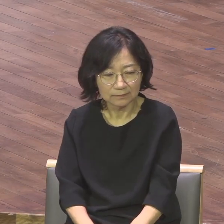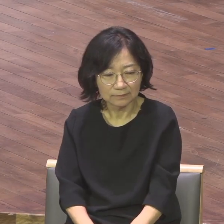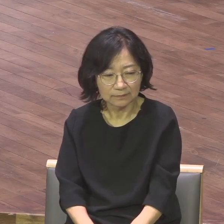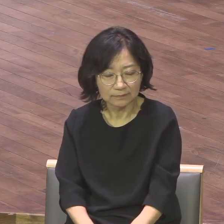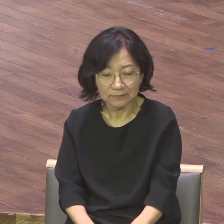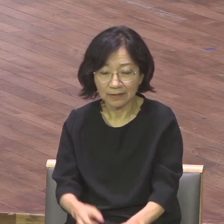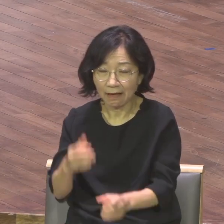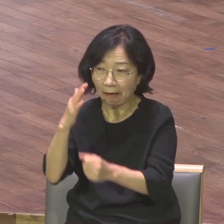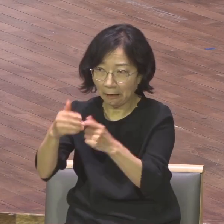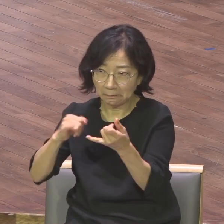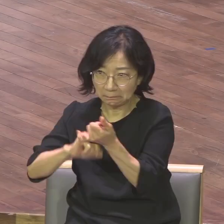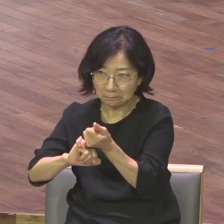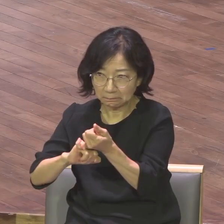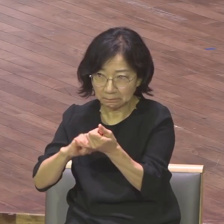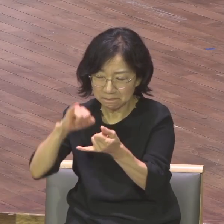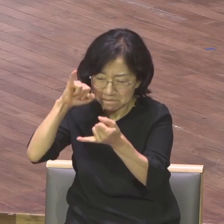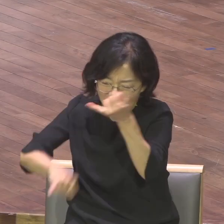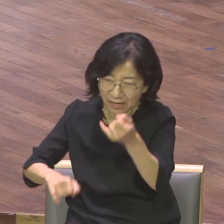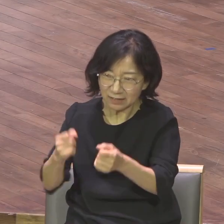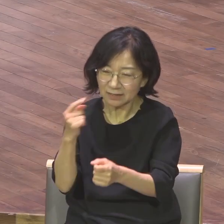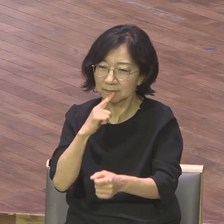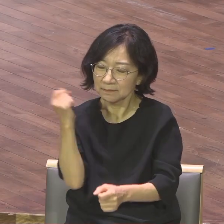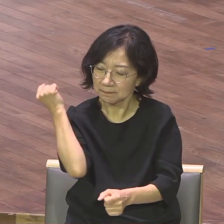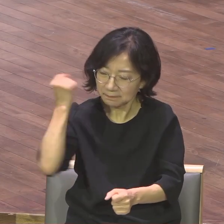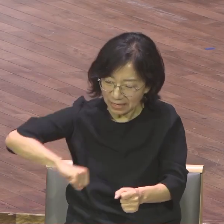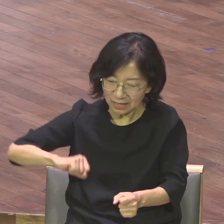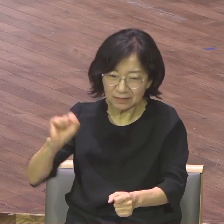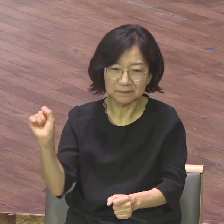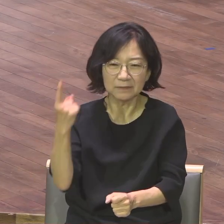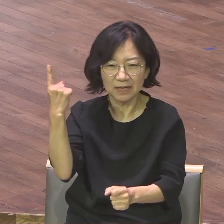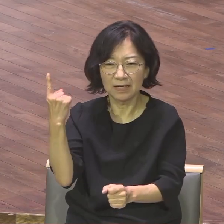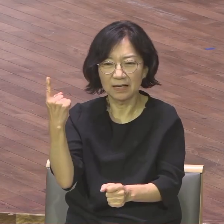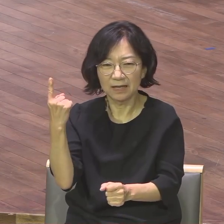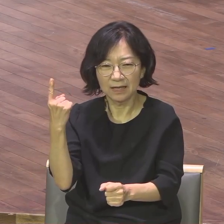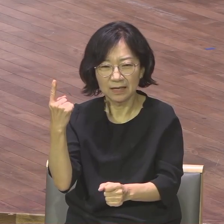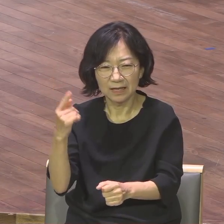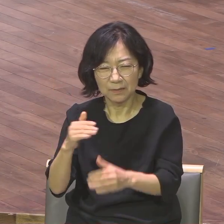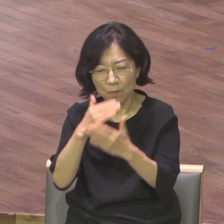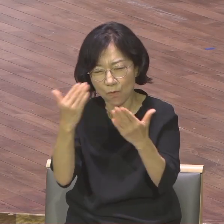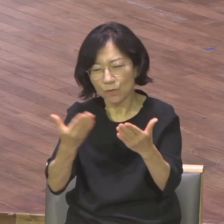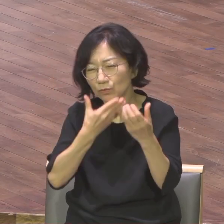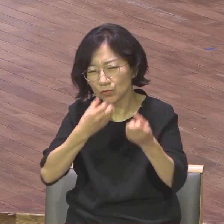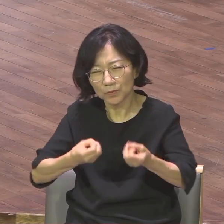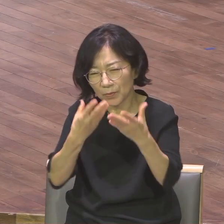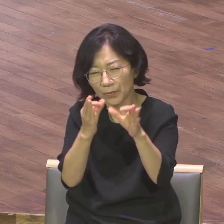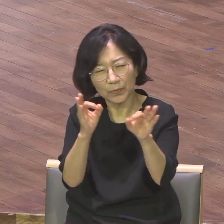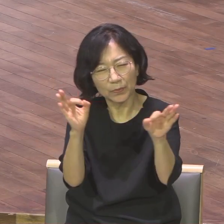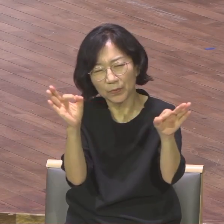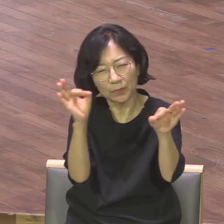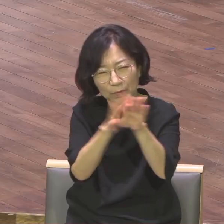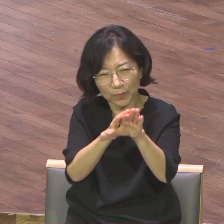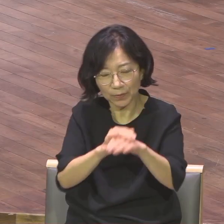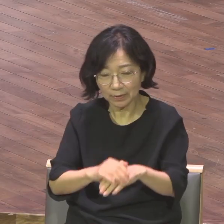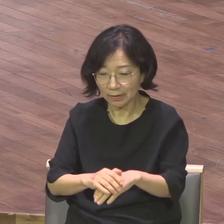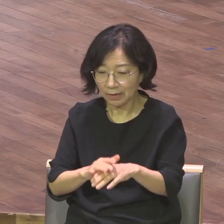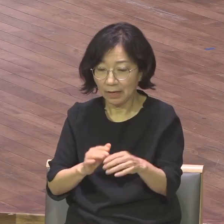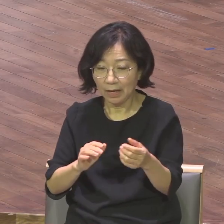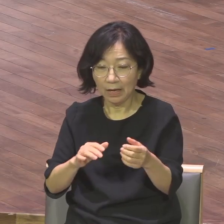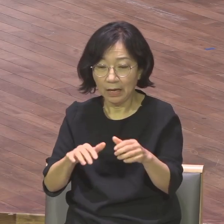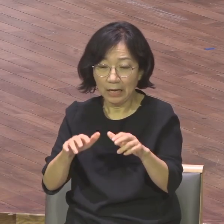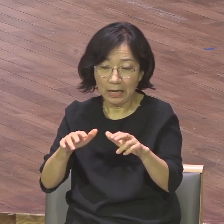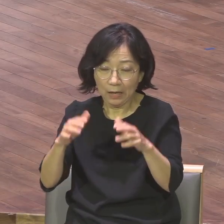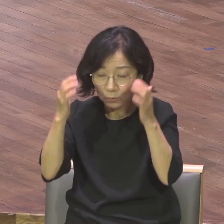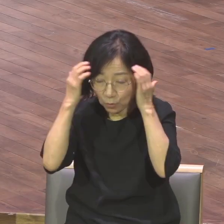하나님께 불순종하면서 문제가 생겼습니다. 모든 축복 다 상실하고 현실 문제, 죽음